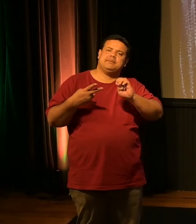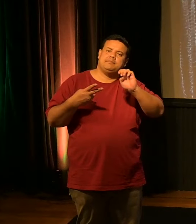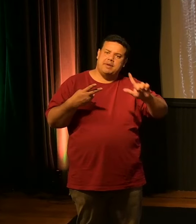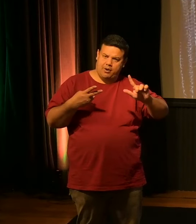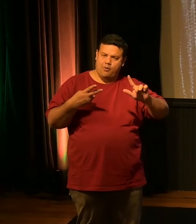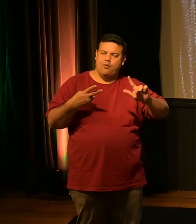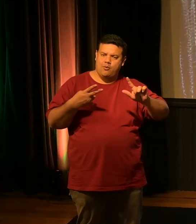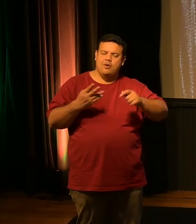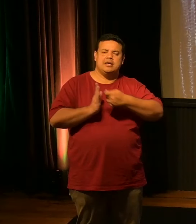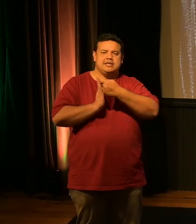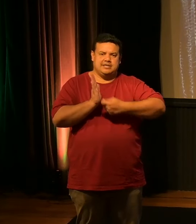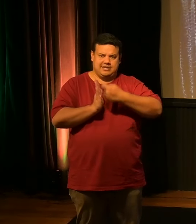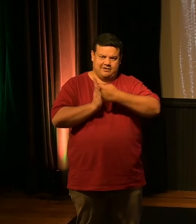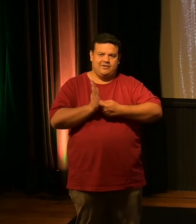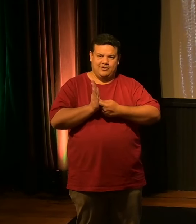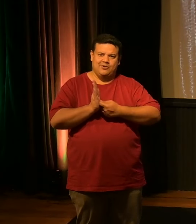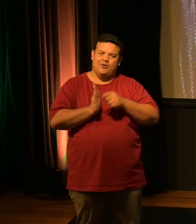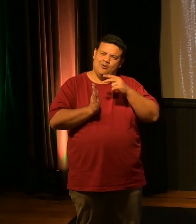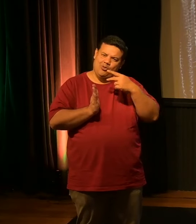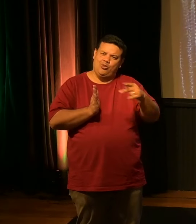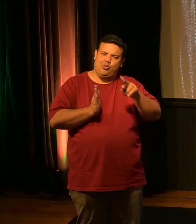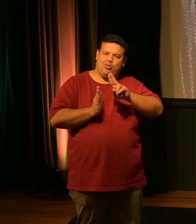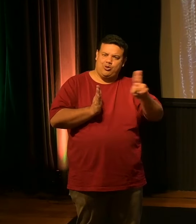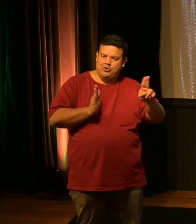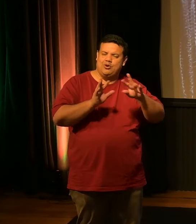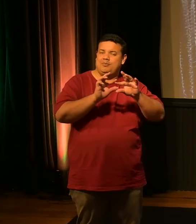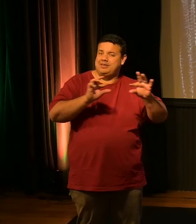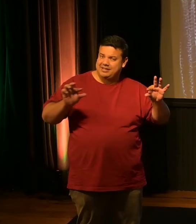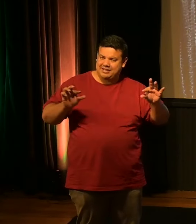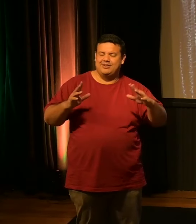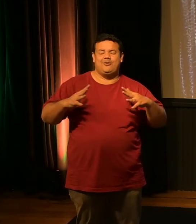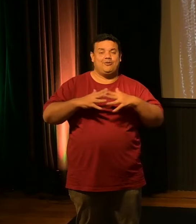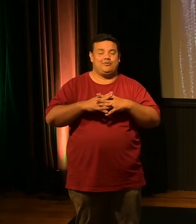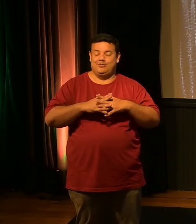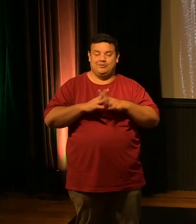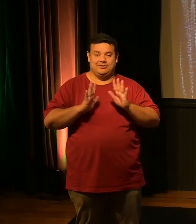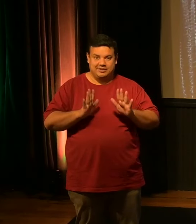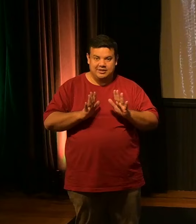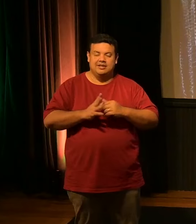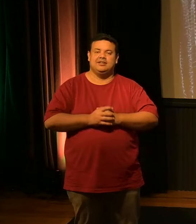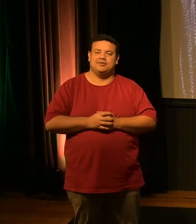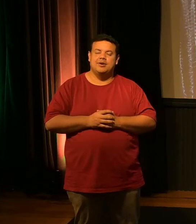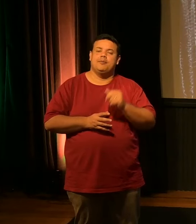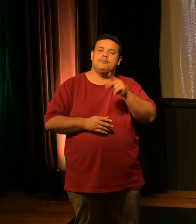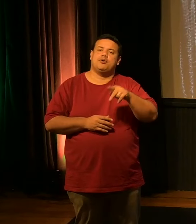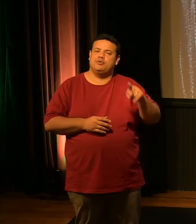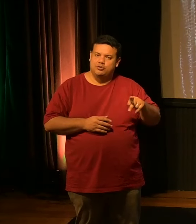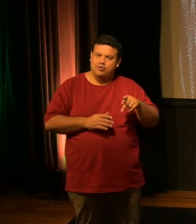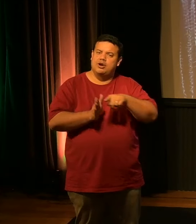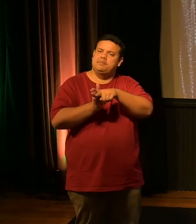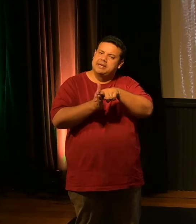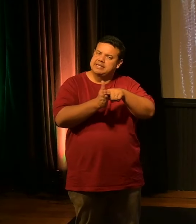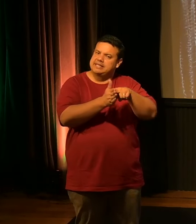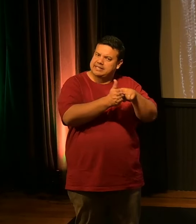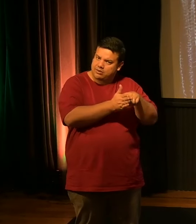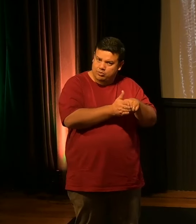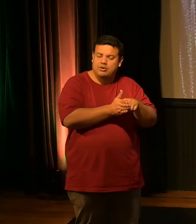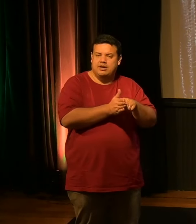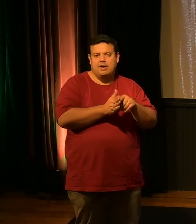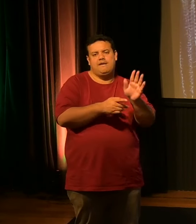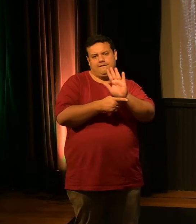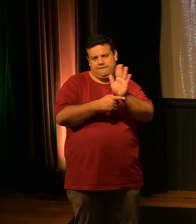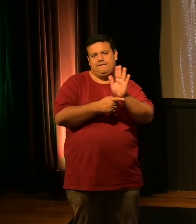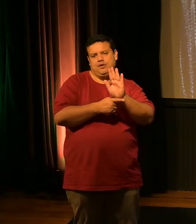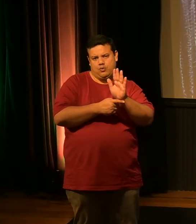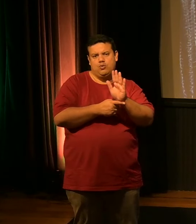Cruz Melo. Eu sempre, é um nome grande, eu sempre confundo a ordem das coisas, que é uma professora e pesquisadora, então também são filmes